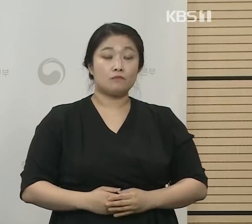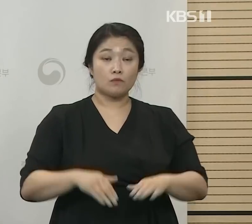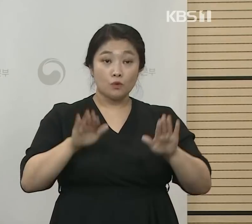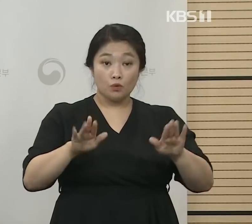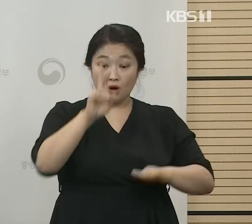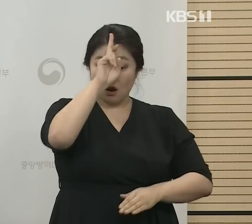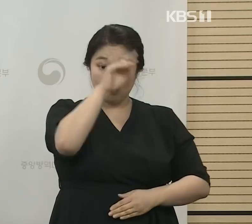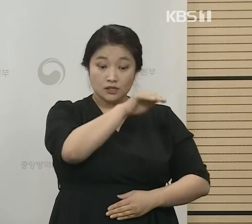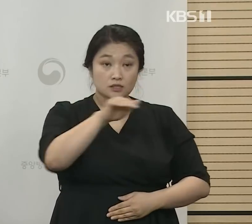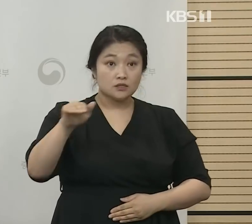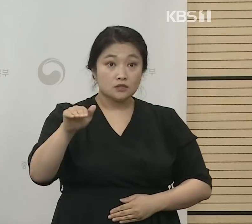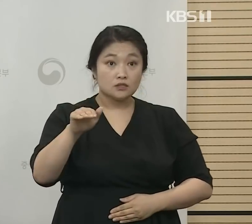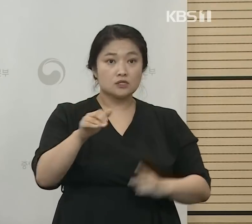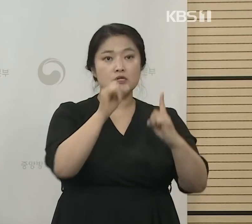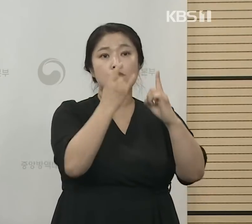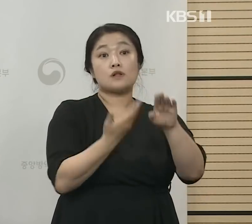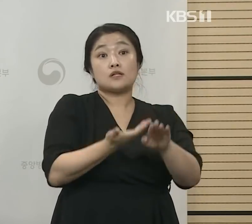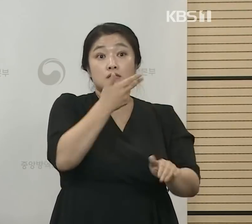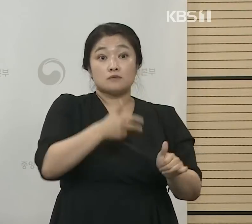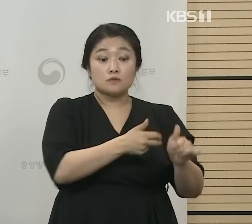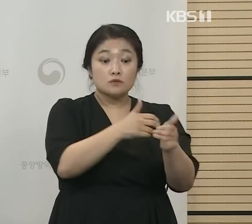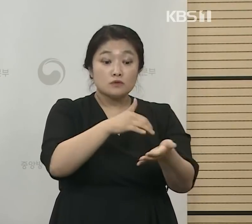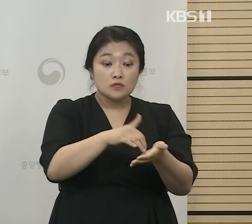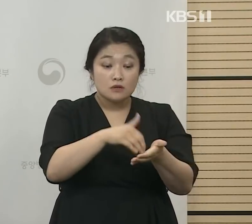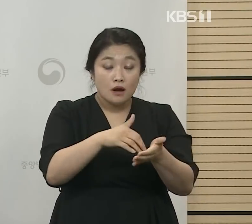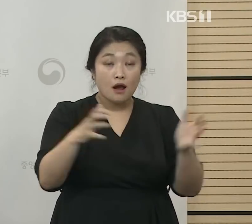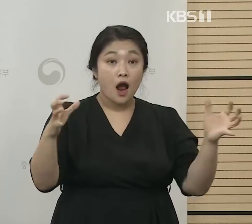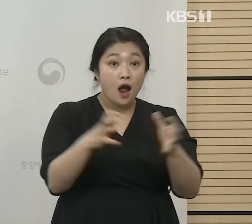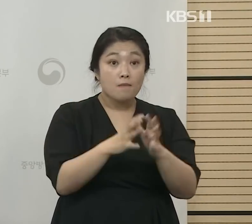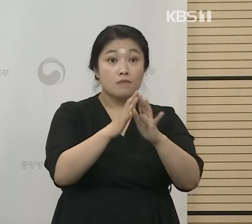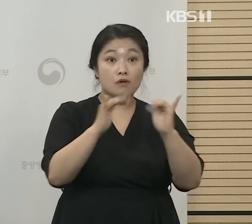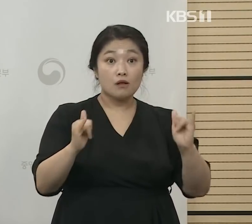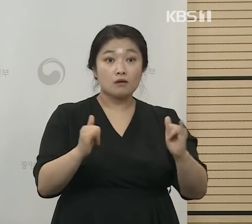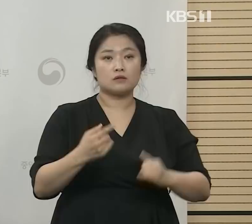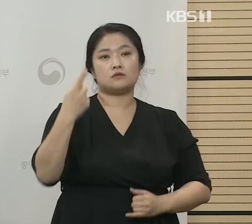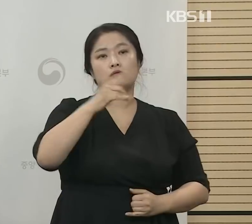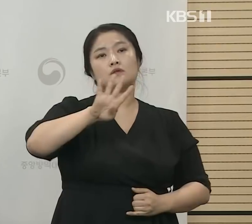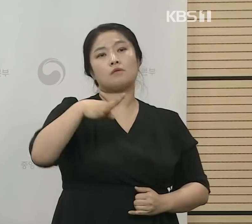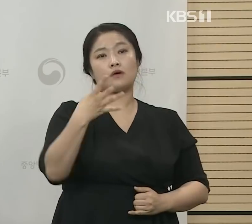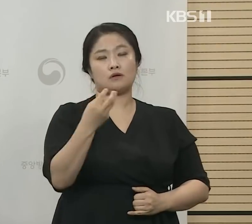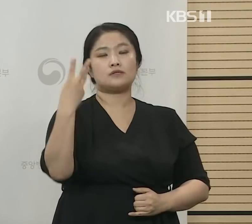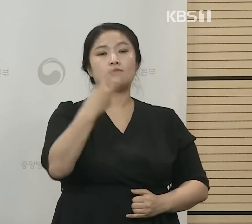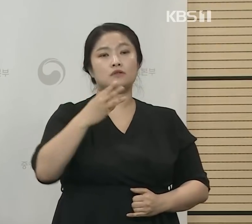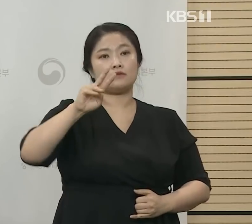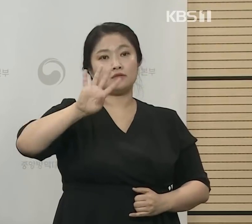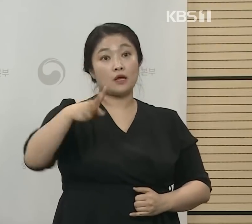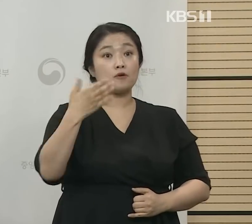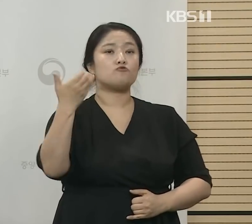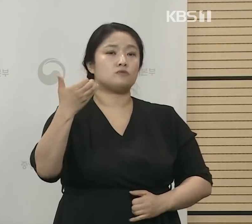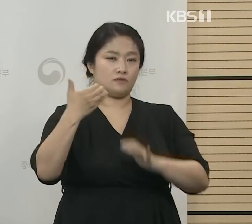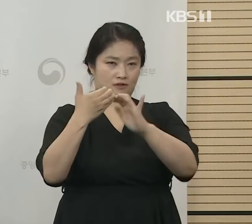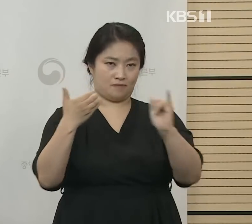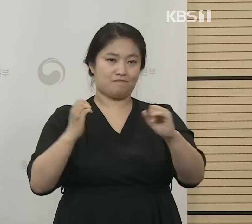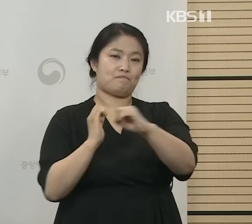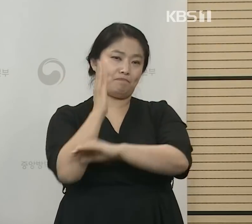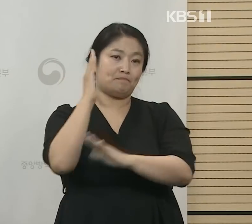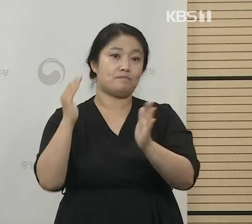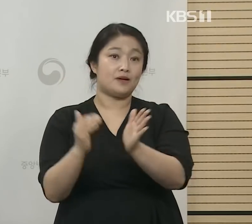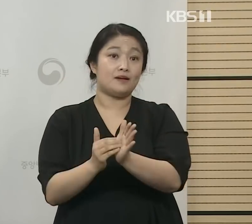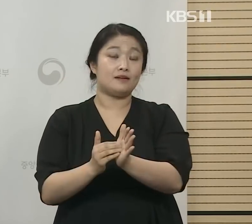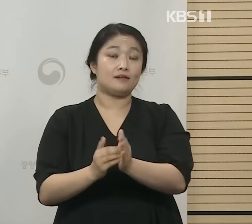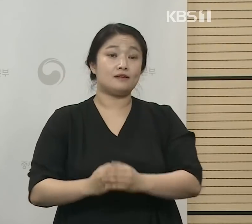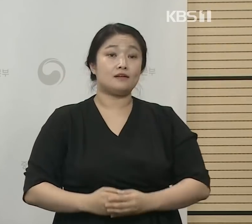오늘 12시 기준으로 1회 이상 예방접종을 실시한 사람이 1,400만 3,490명을